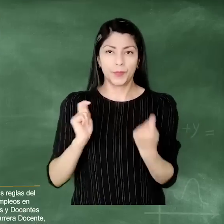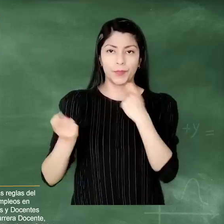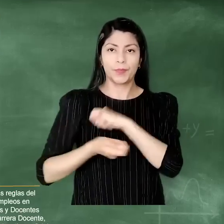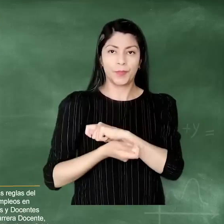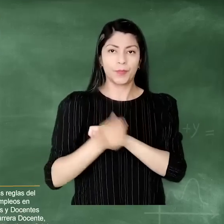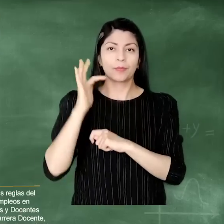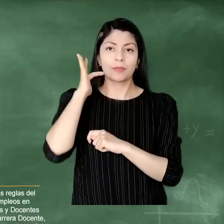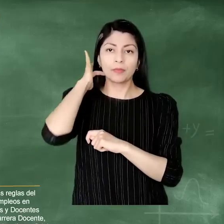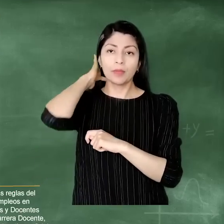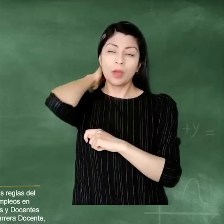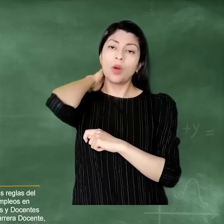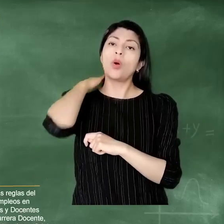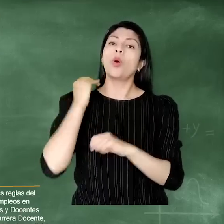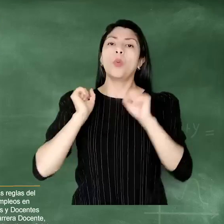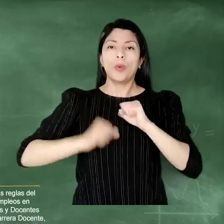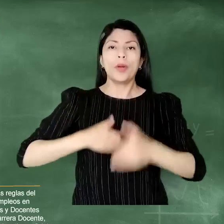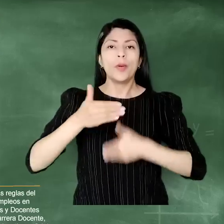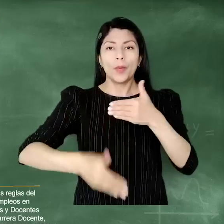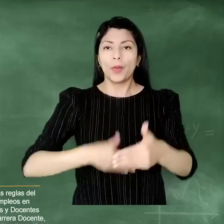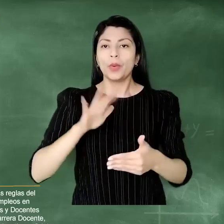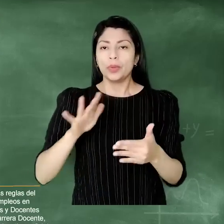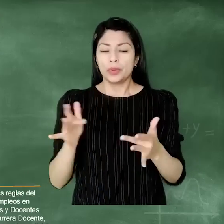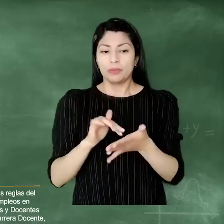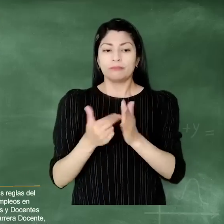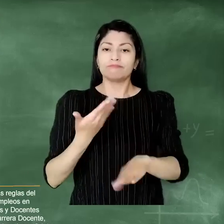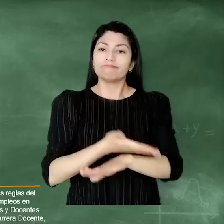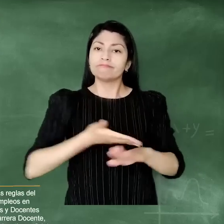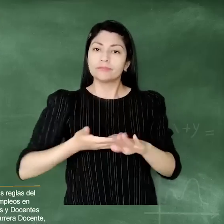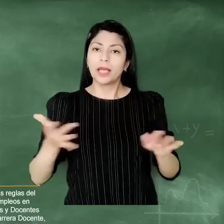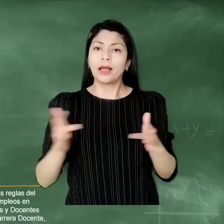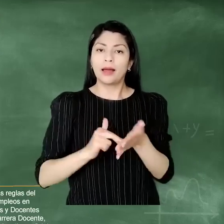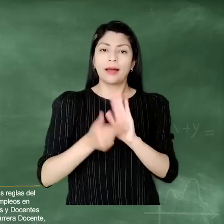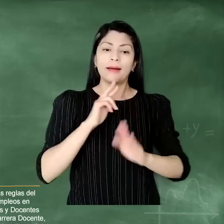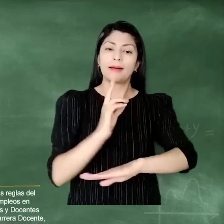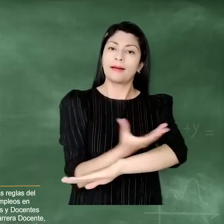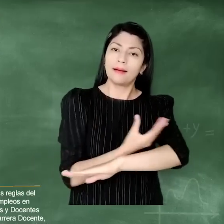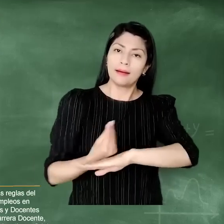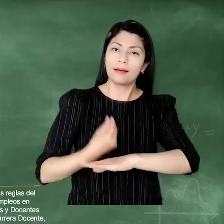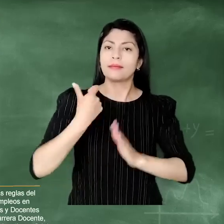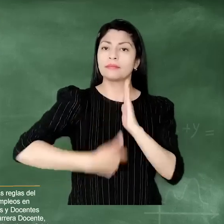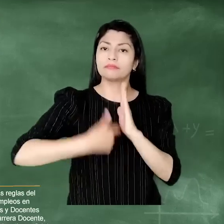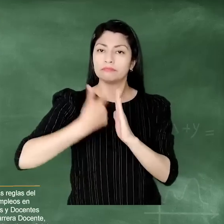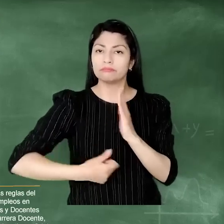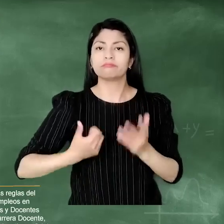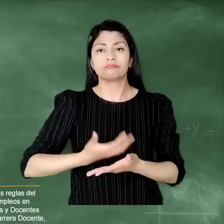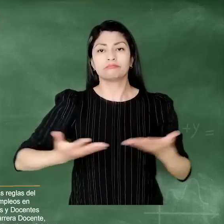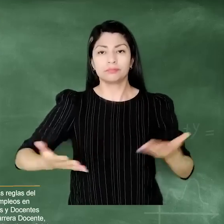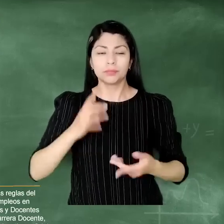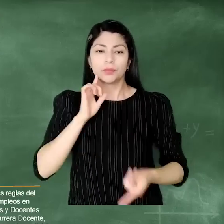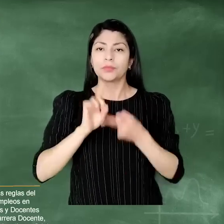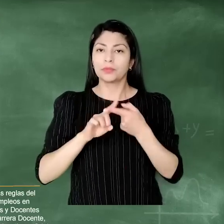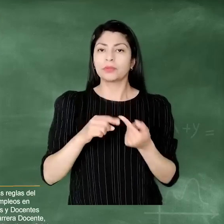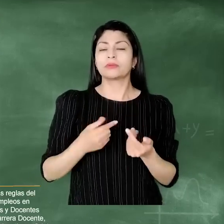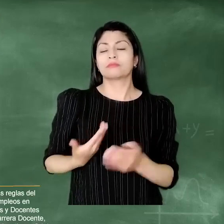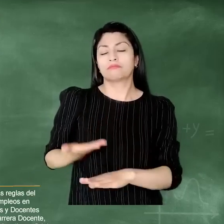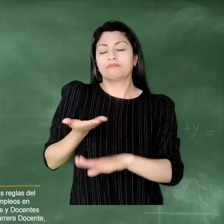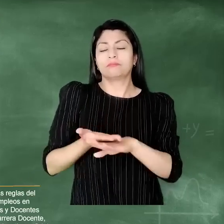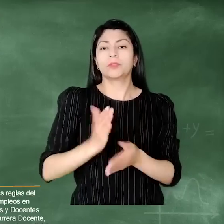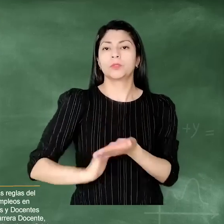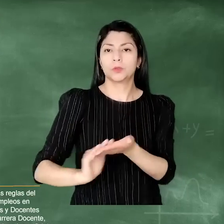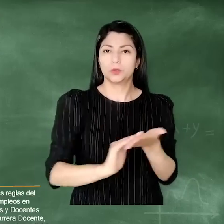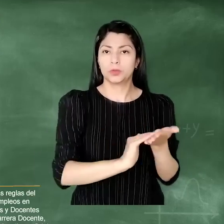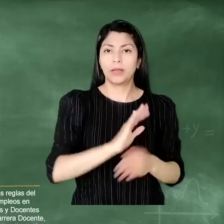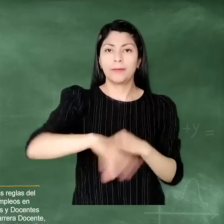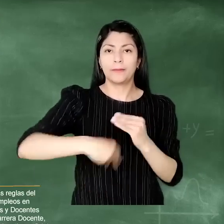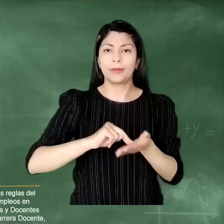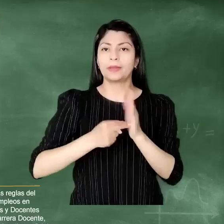de oficio, a petición de parte o como producto de las solicitudes de corrección de resultados o datos y reclamaciones